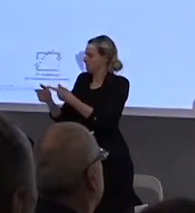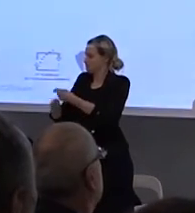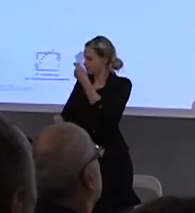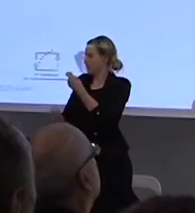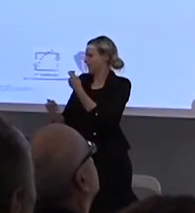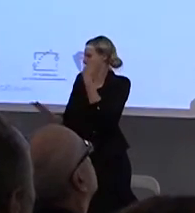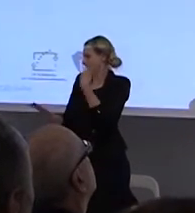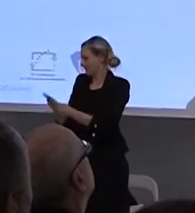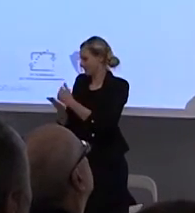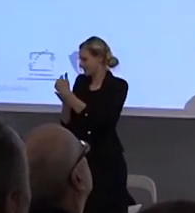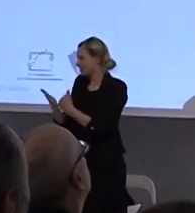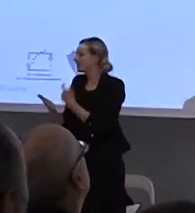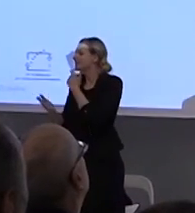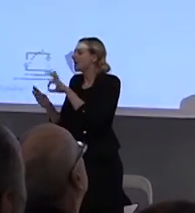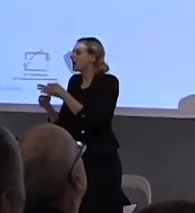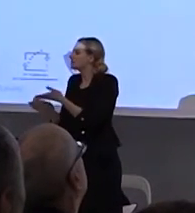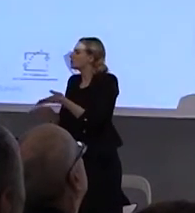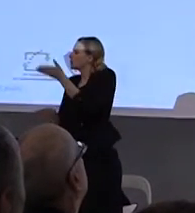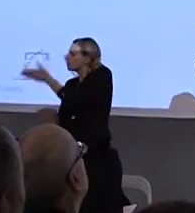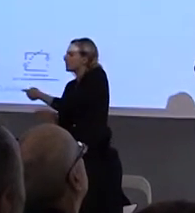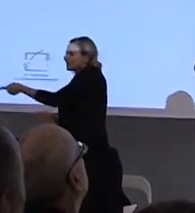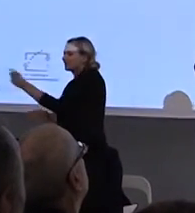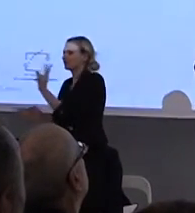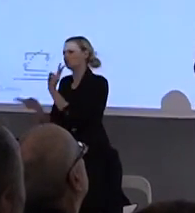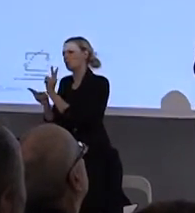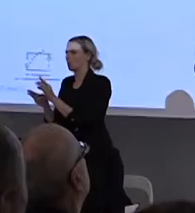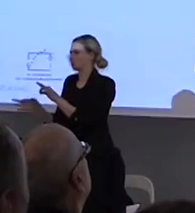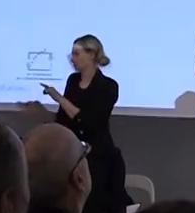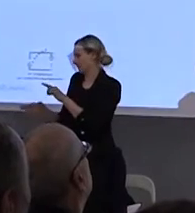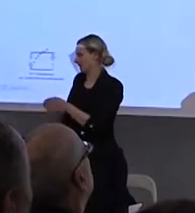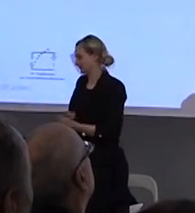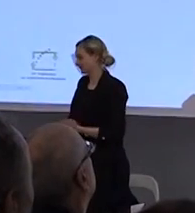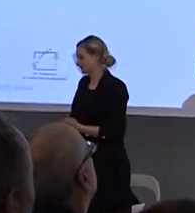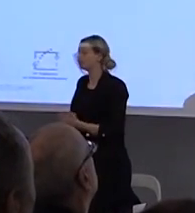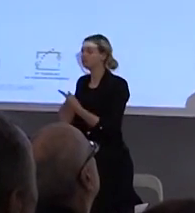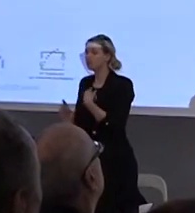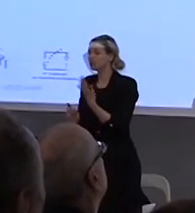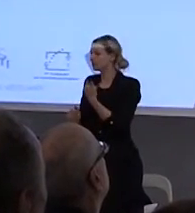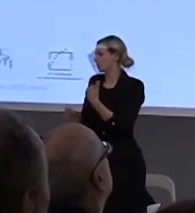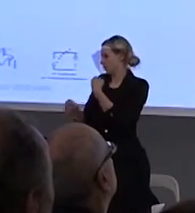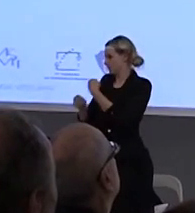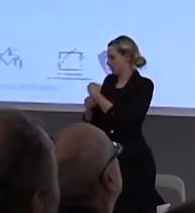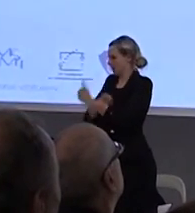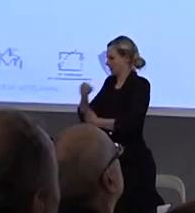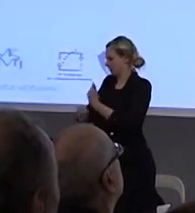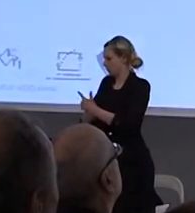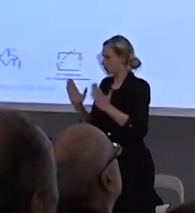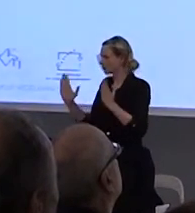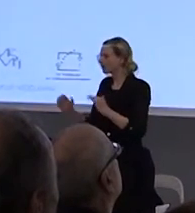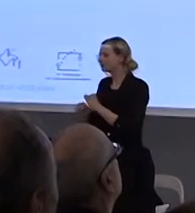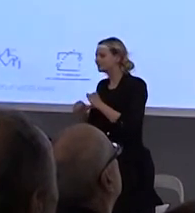Krátce o projektu, končíme 2. rok projektu v partnerství několika organizací a